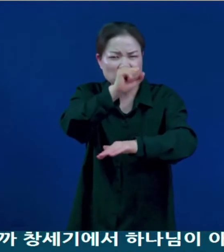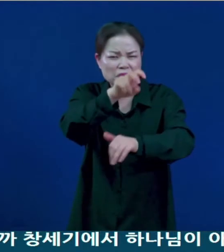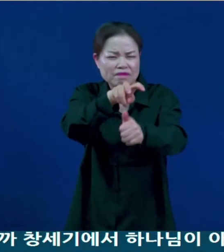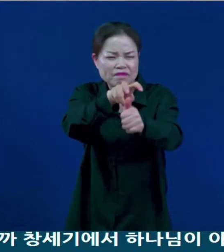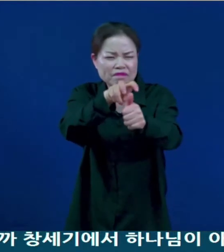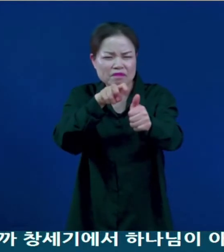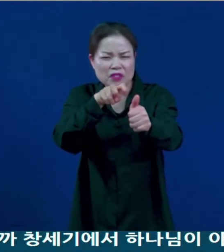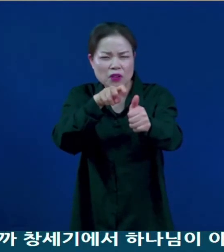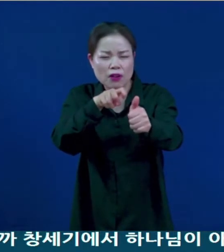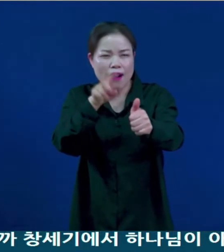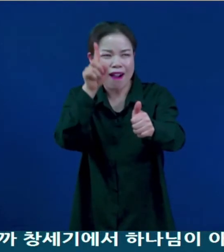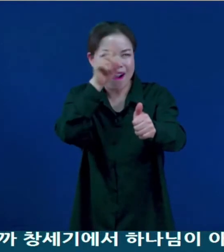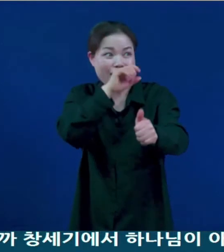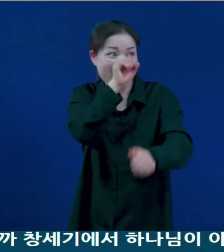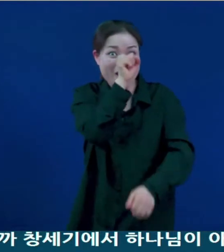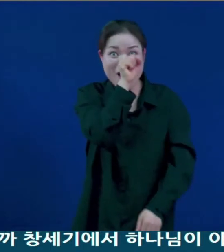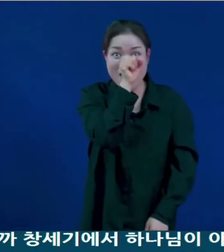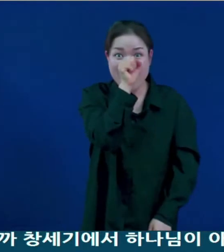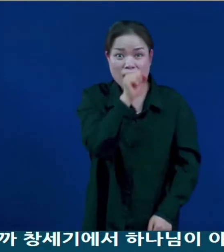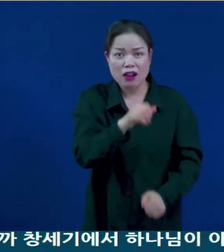미워하고 악을 기뻐했습니다.